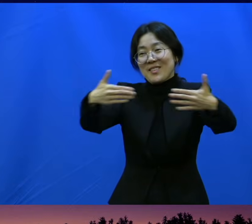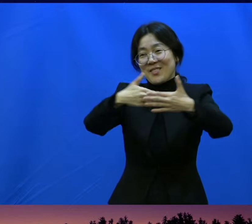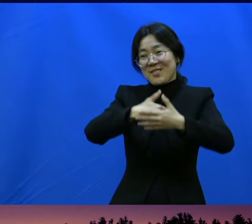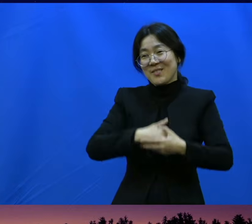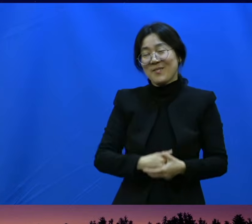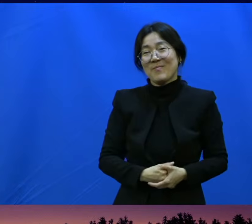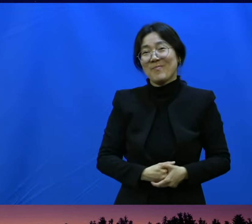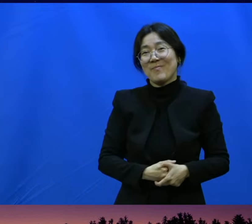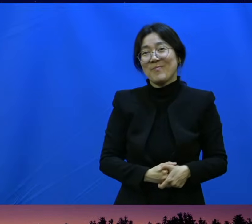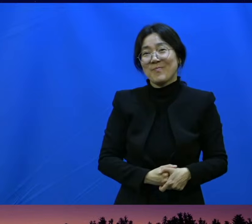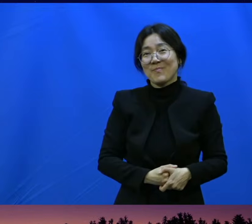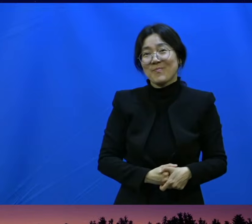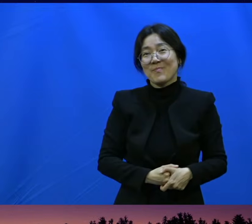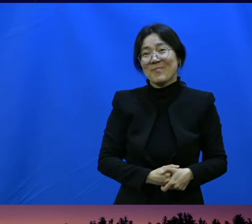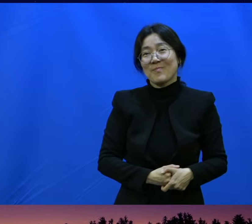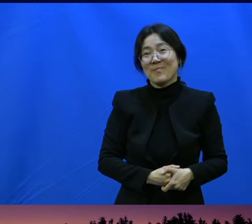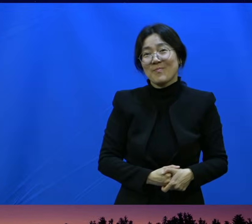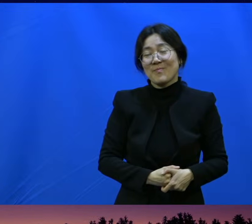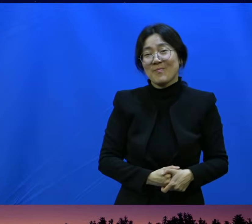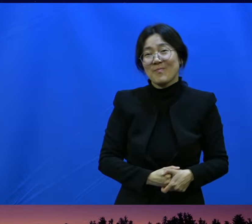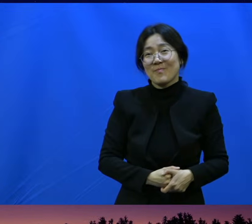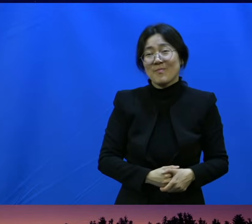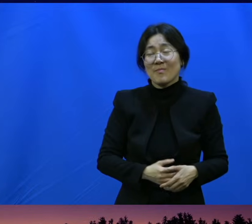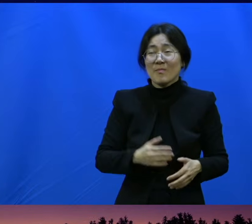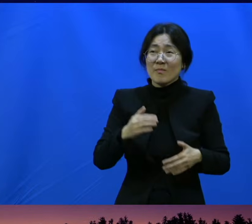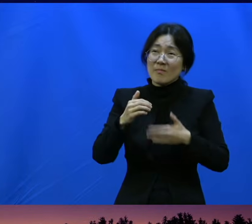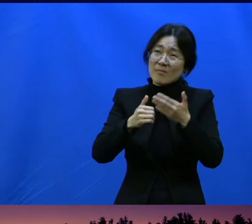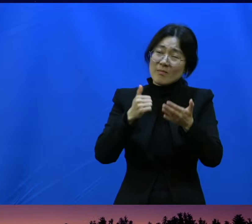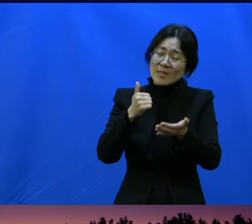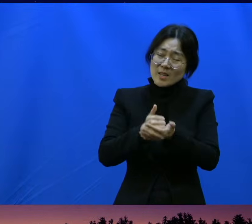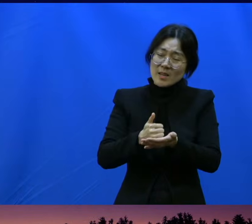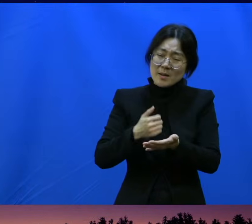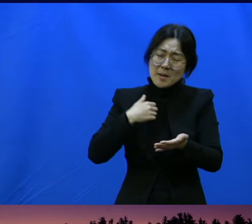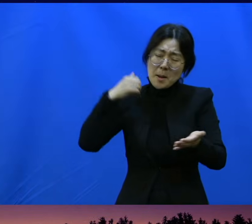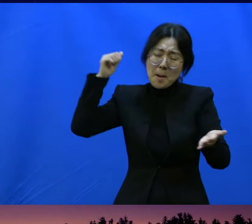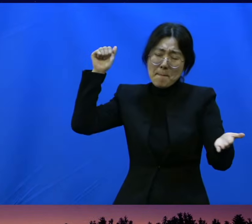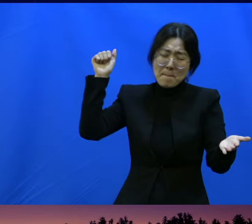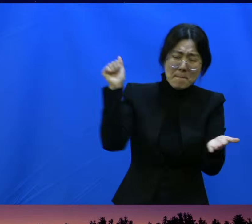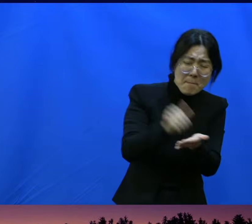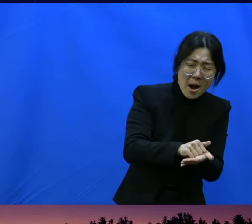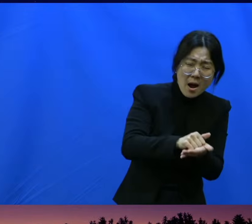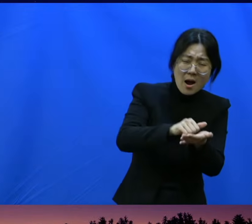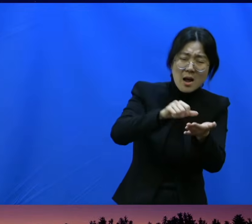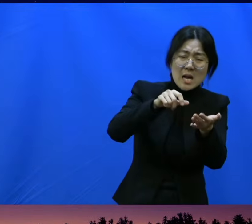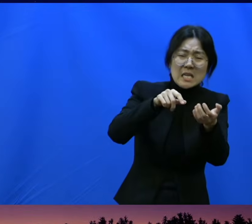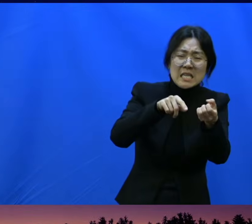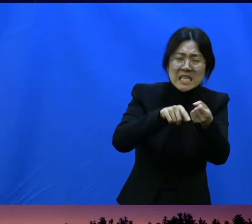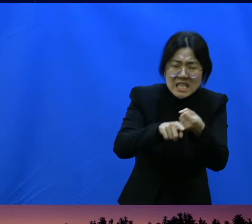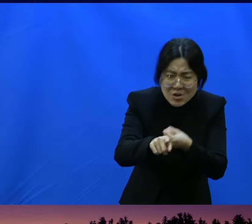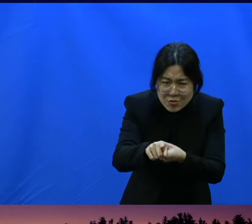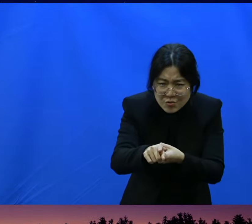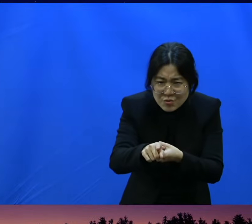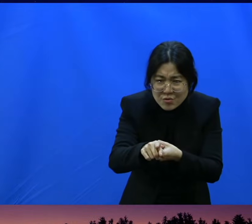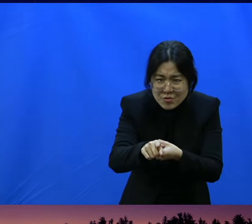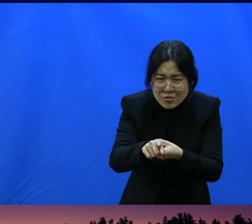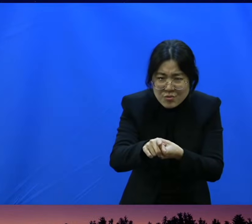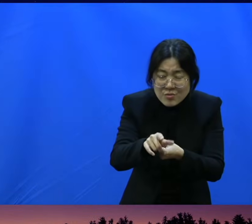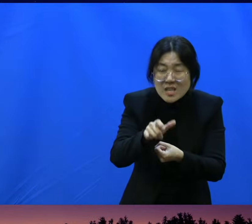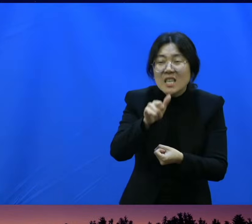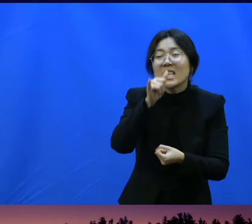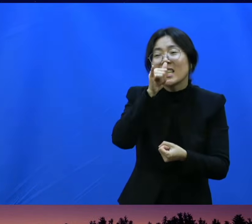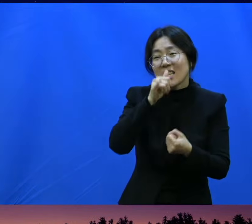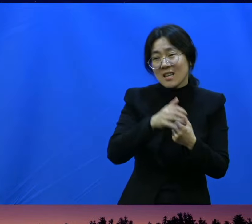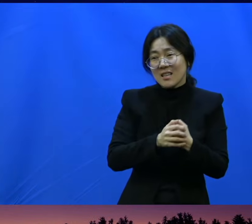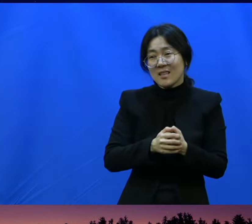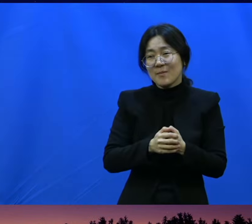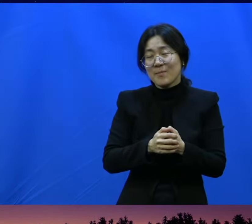낮아진 내리막길에서 하나님이 자기를 낮추실 때 그 내리막길에서